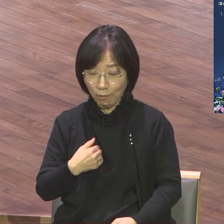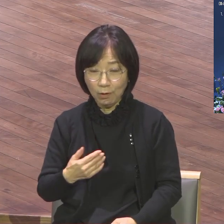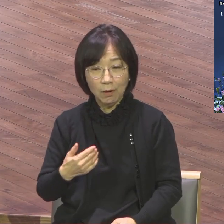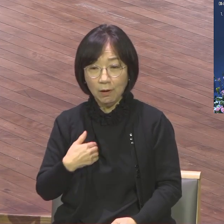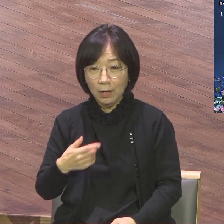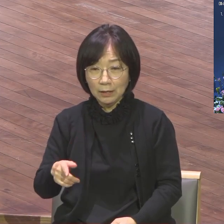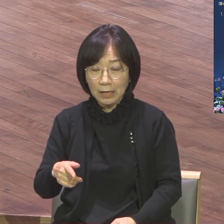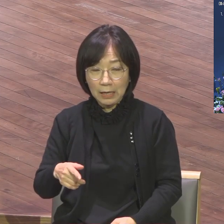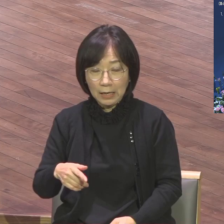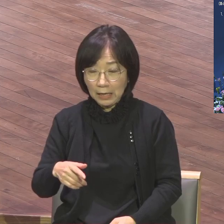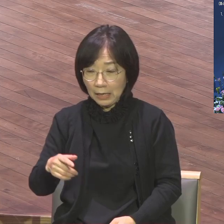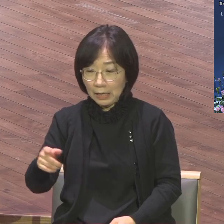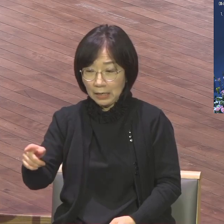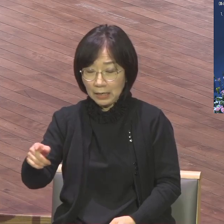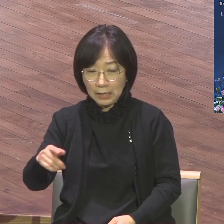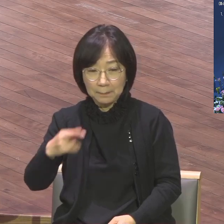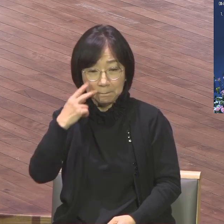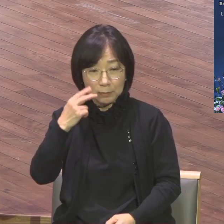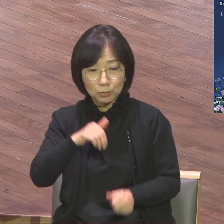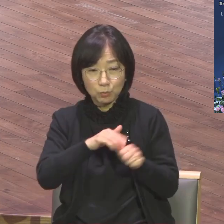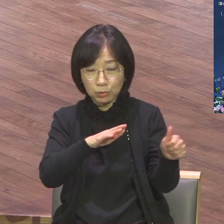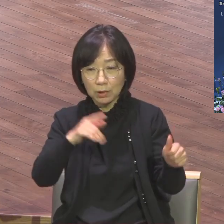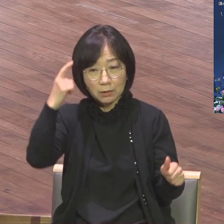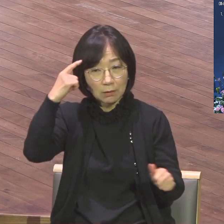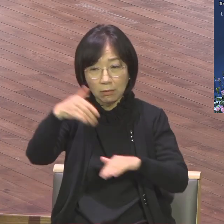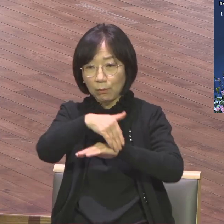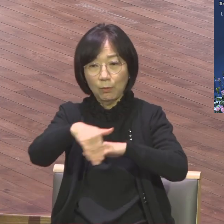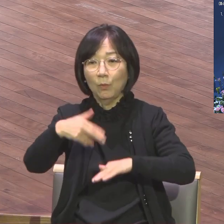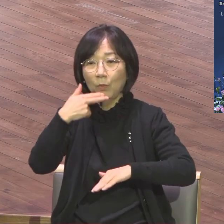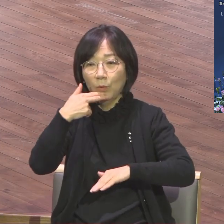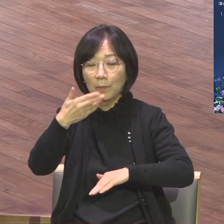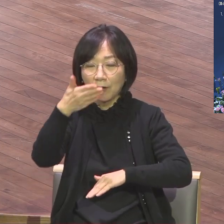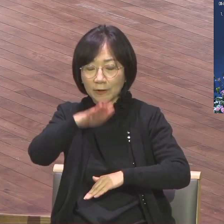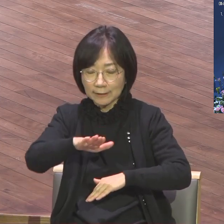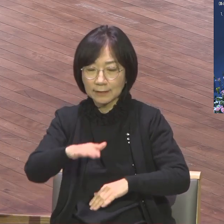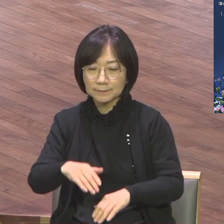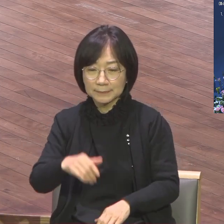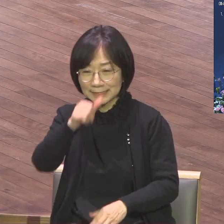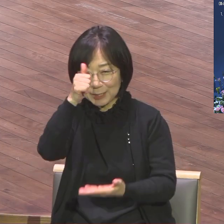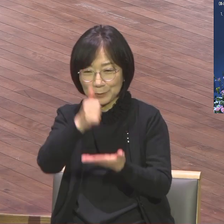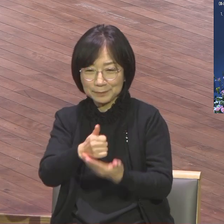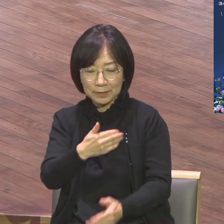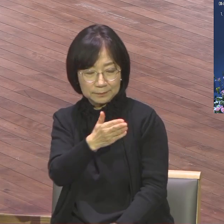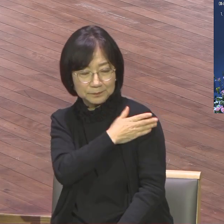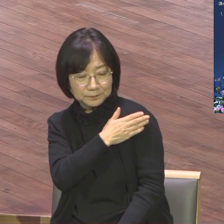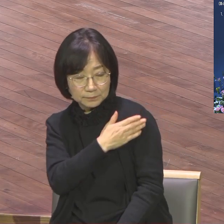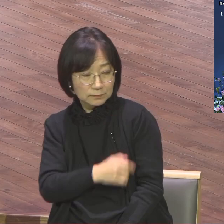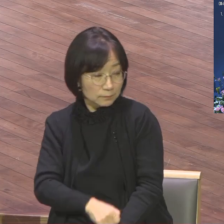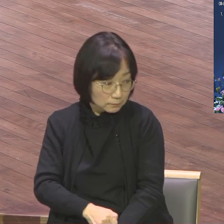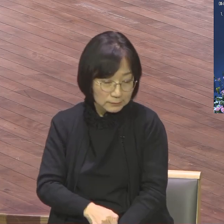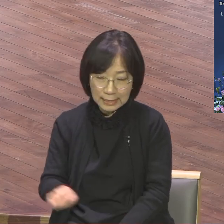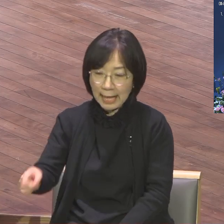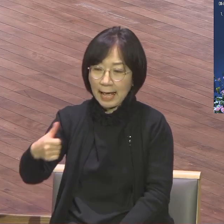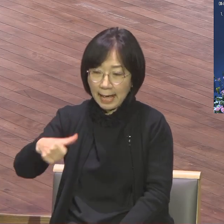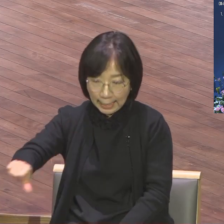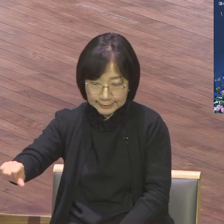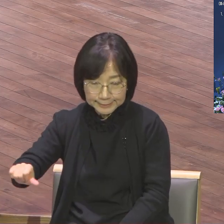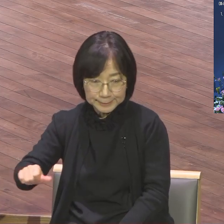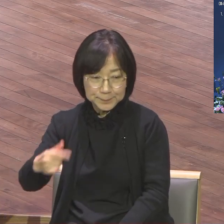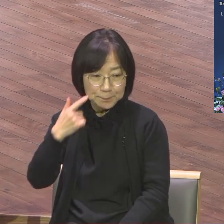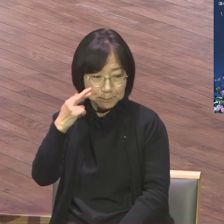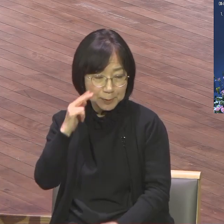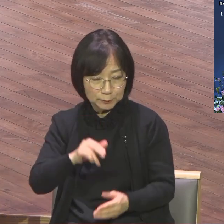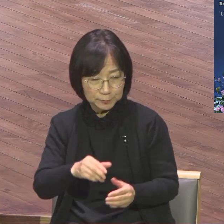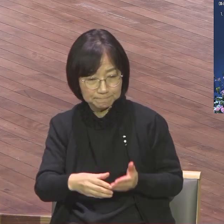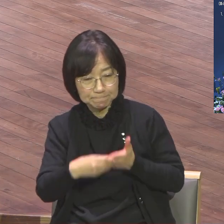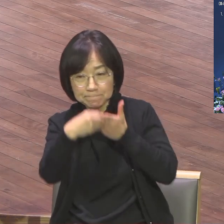뭐 그런 행편도 안 되고 말 어찌 목회만 근데 이분이 목사님 제가 아들 책임지고 미국 데려가겠습니다. 그게 무슨